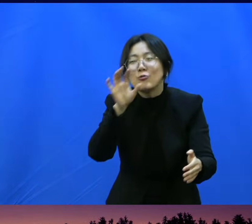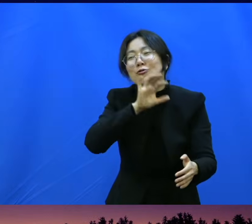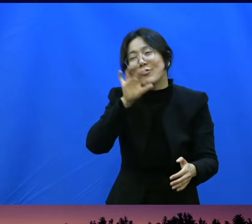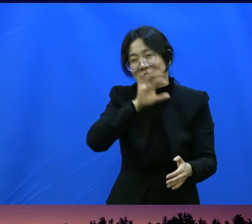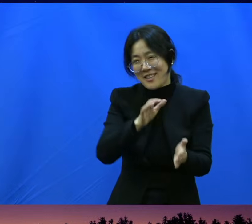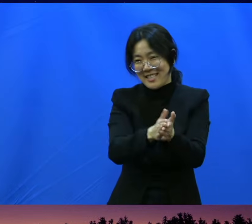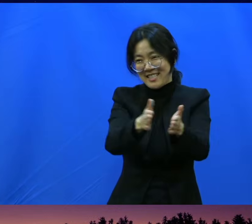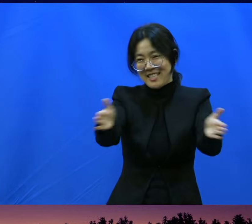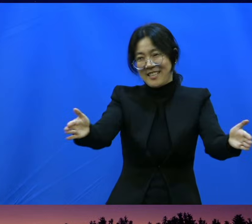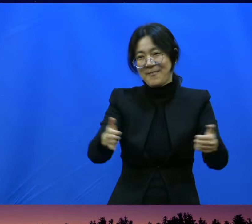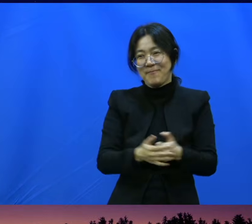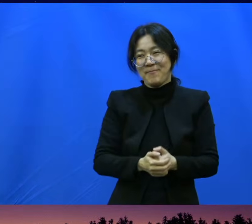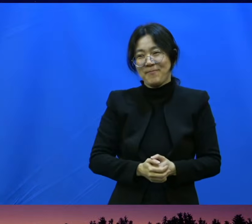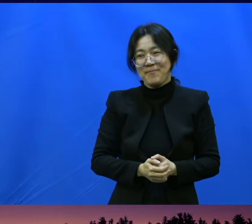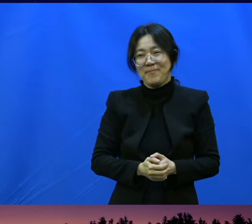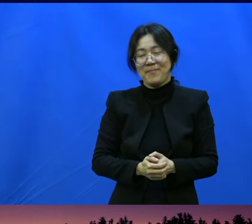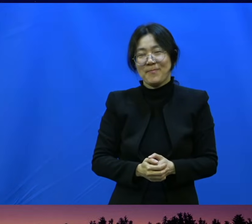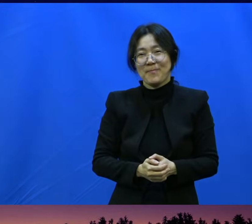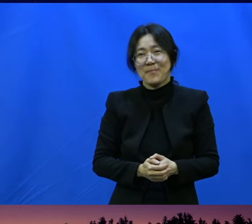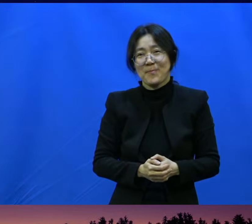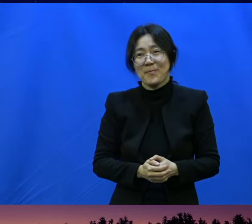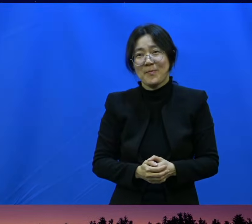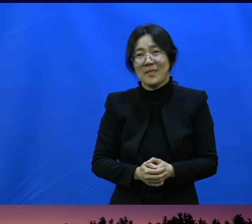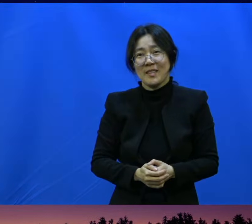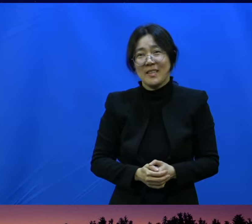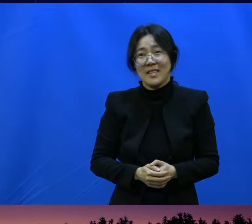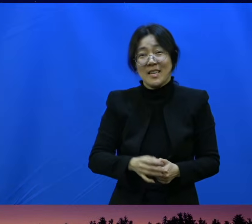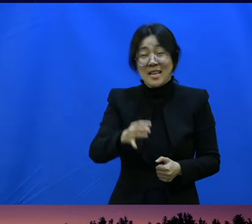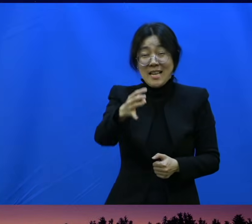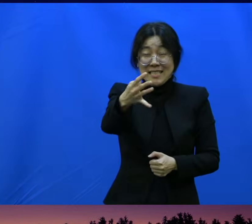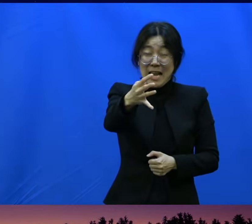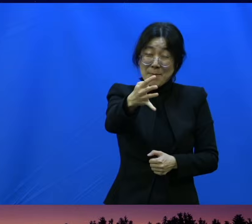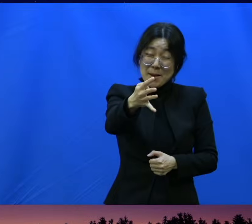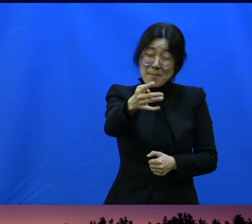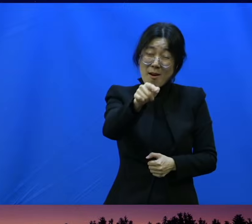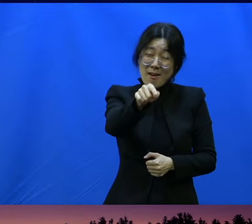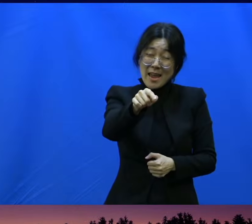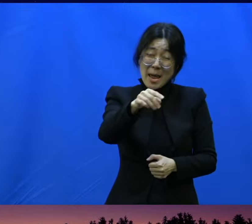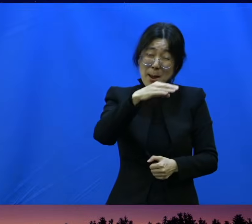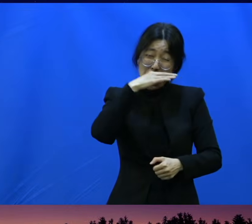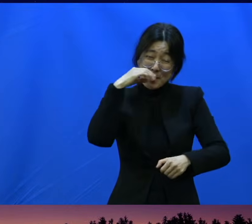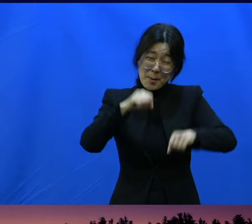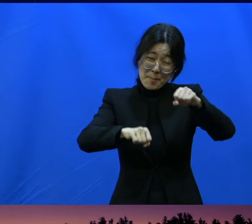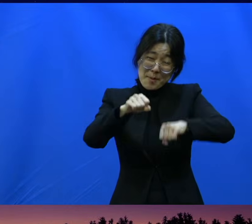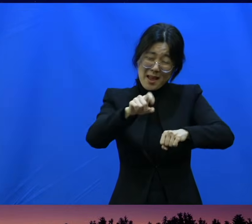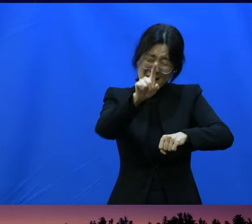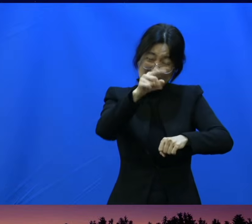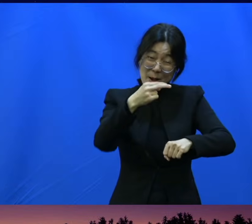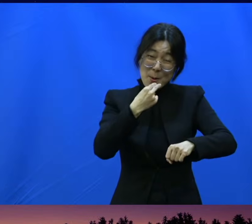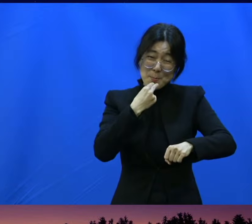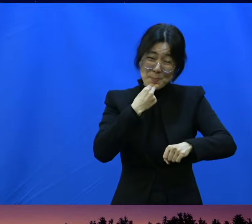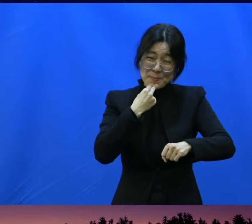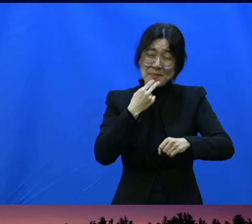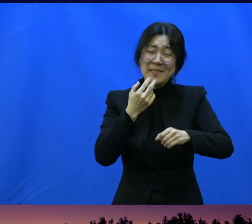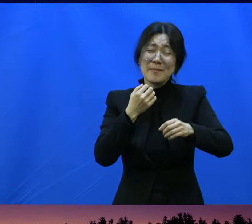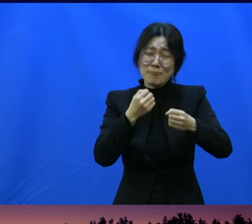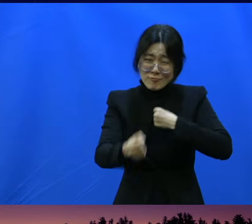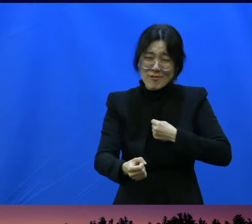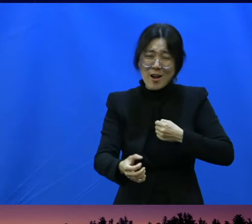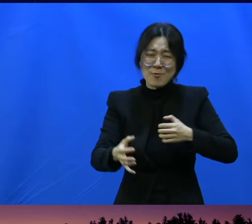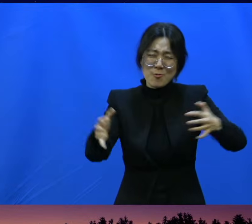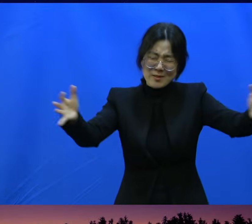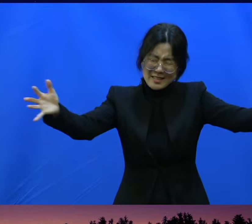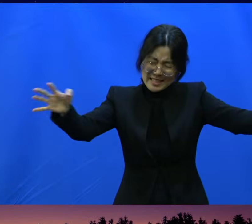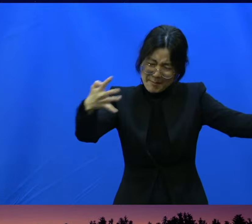어떤 때는 막 같이 그냥 한판 하기도 하고 그랬을 거예요. 근데 그들을 내치지 않았어요.